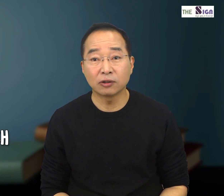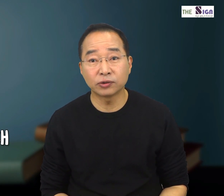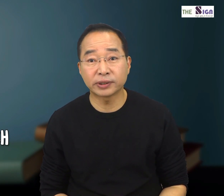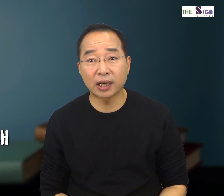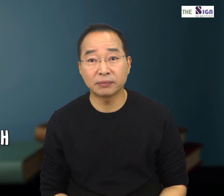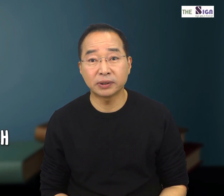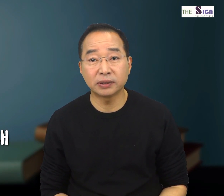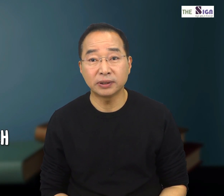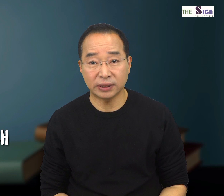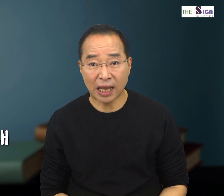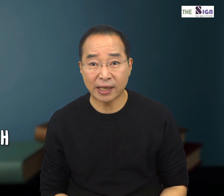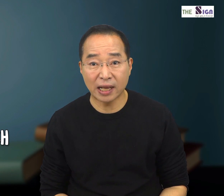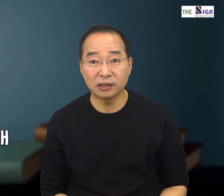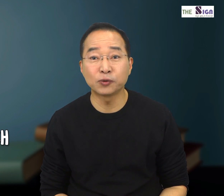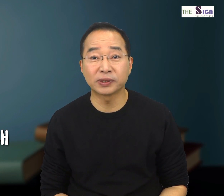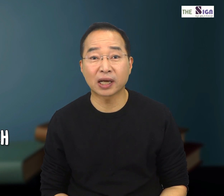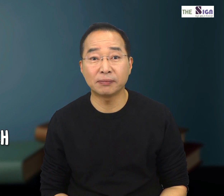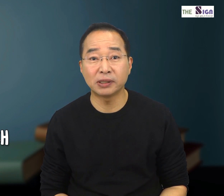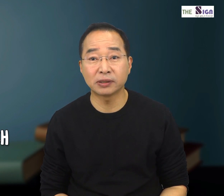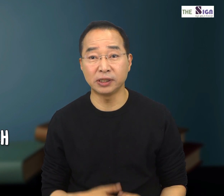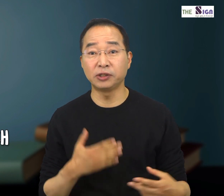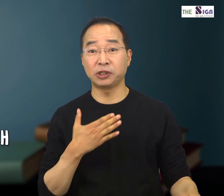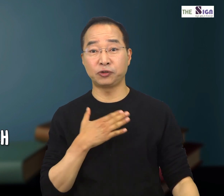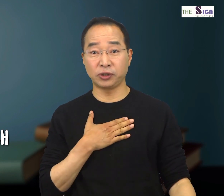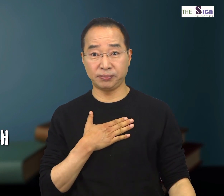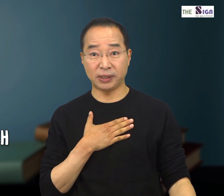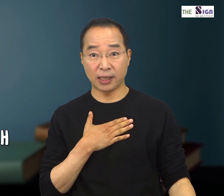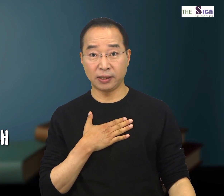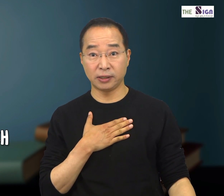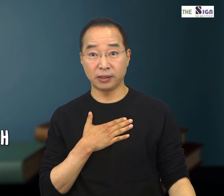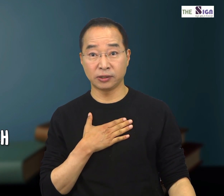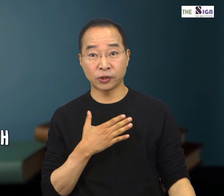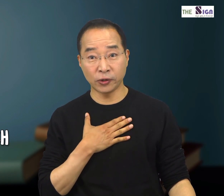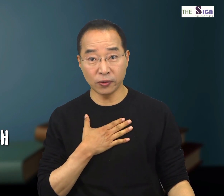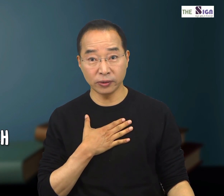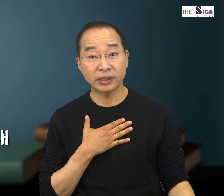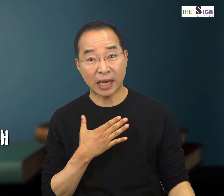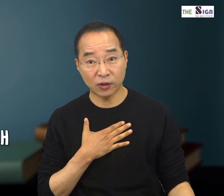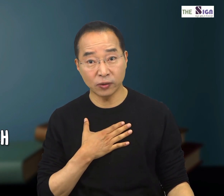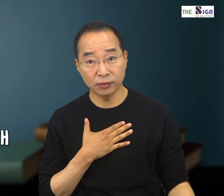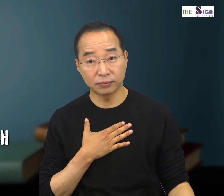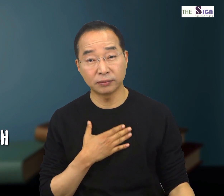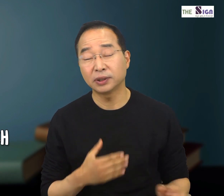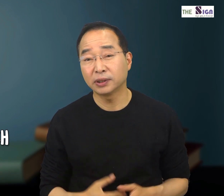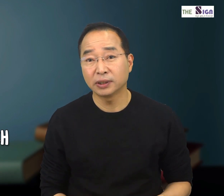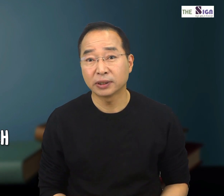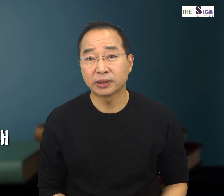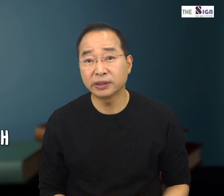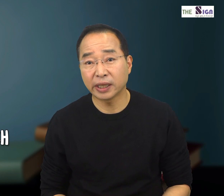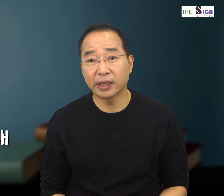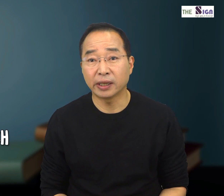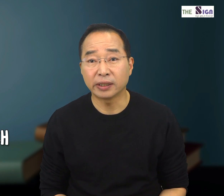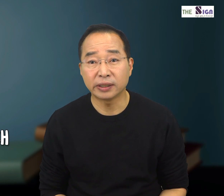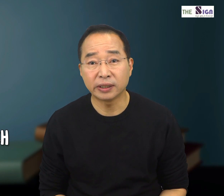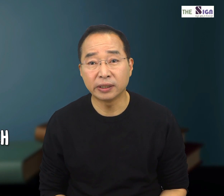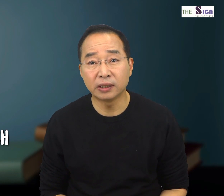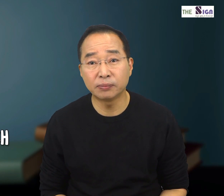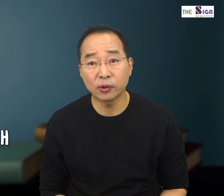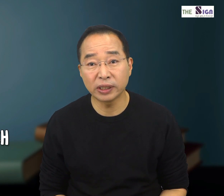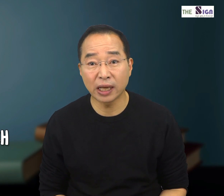한국 사람은 나라는 동작하면서 이런 제스처였습니다. 저요? 나요? 그런데 일본이나